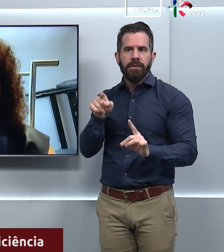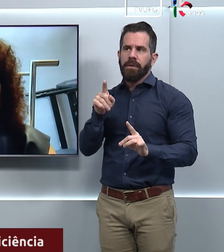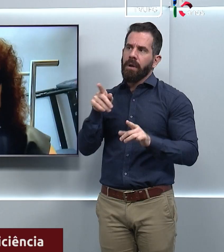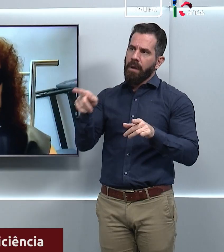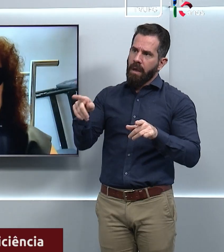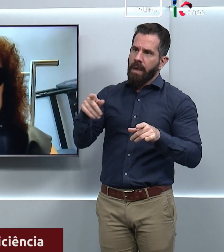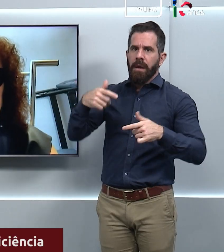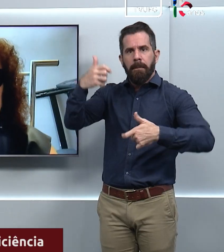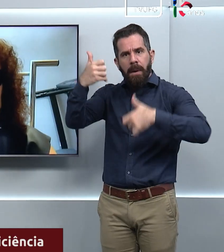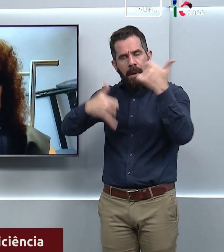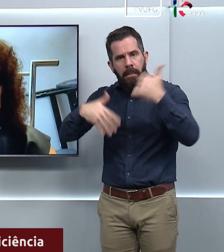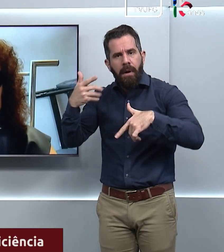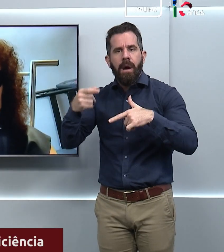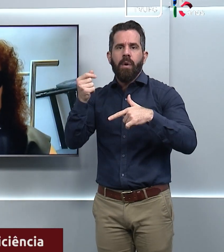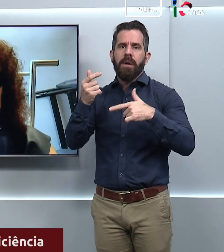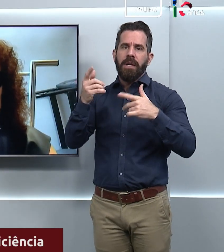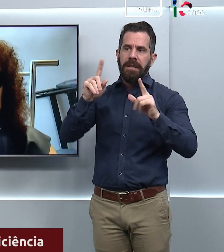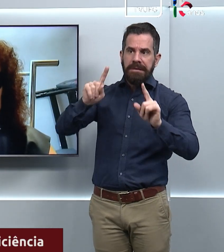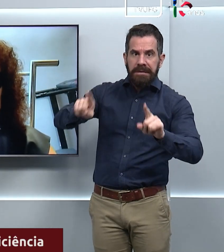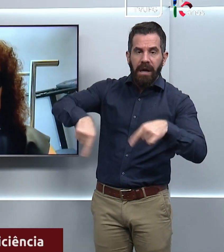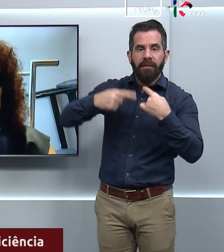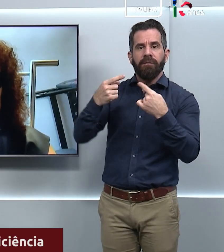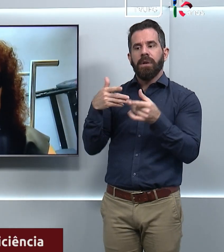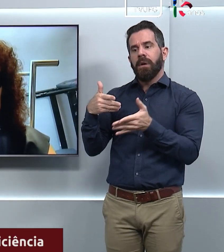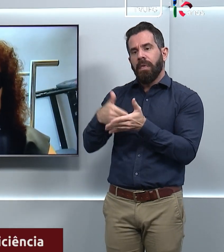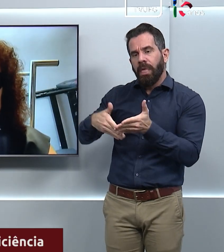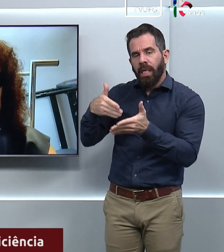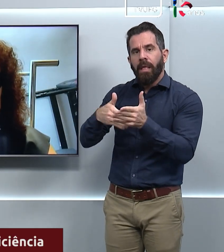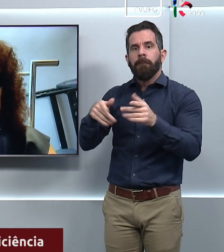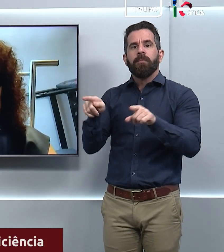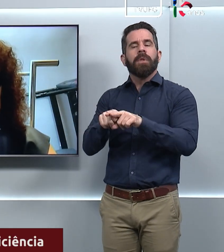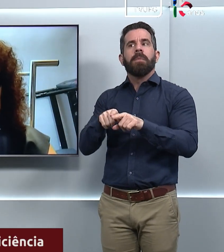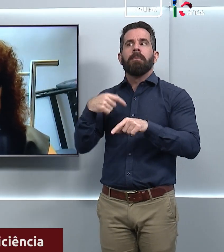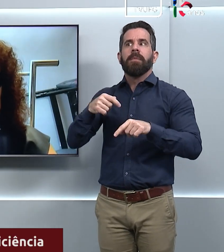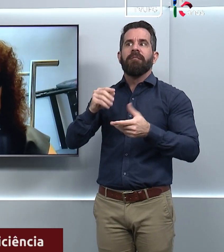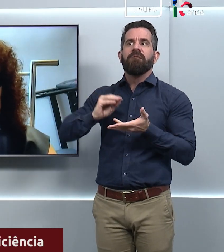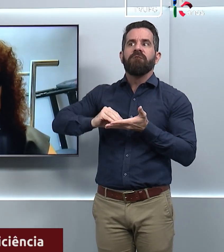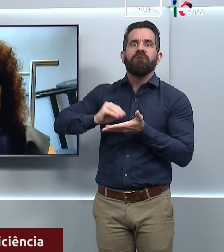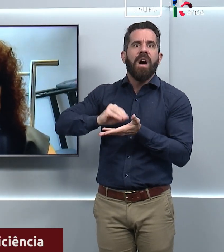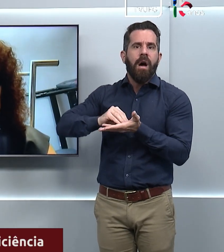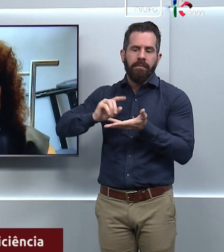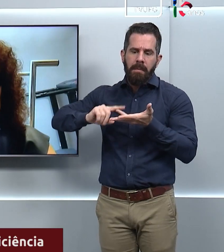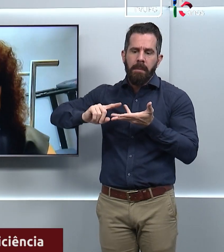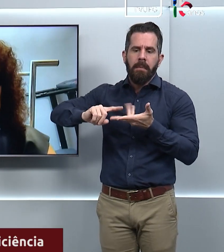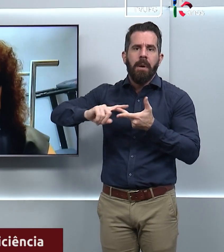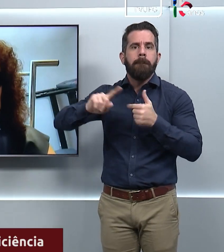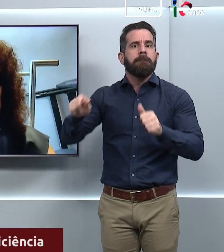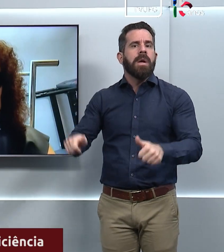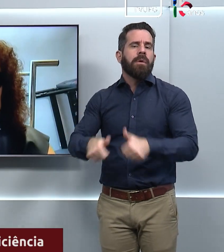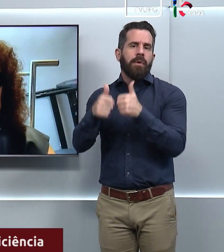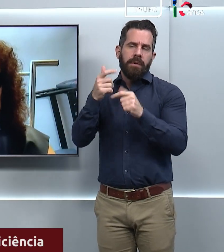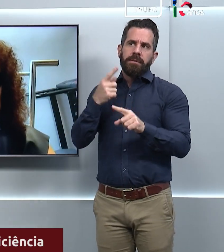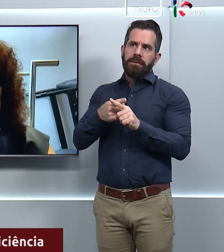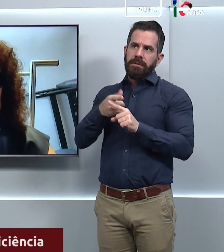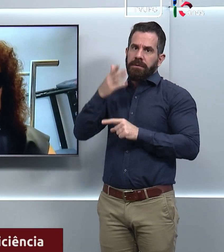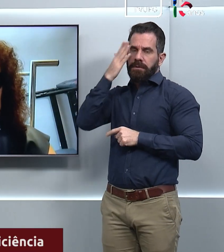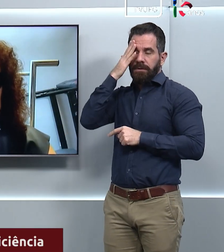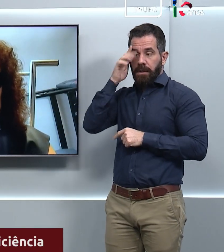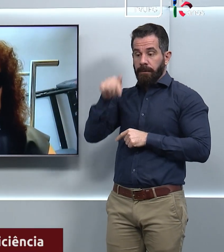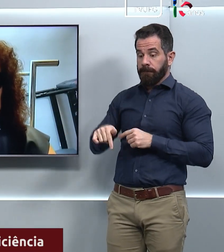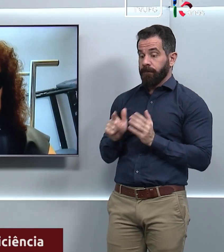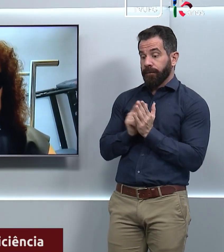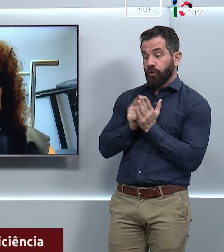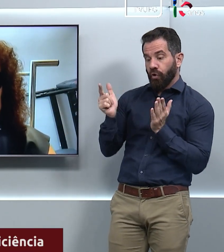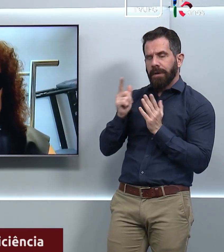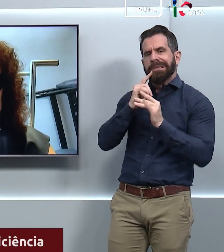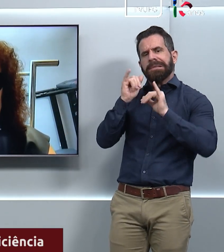né, para a comunidade, para a inclusão das pessoas com deficiência? A gente sabe que essas datas são importantes para isso, né, para fazer o jornalismo falar do